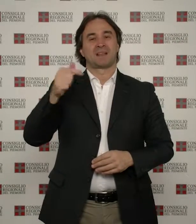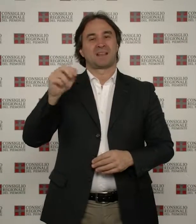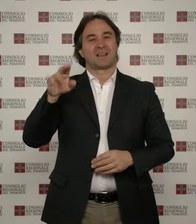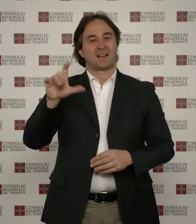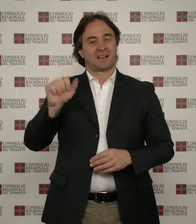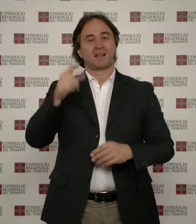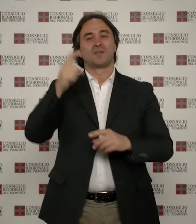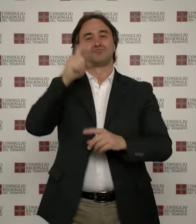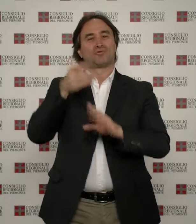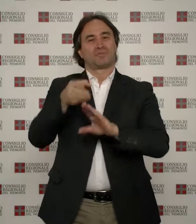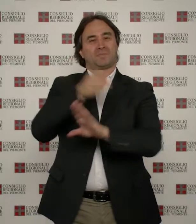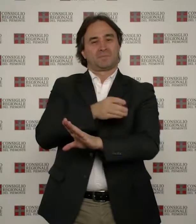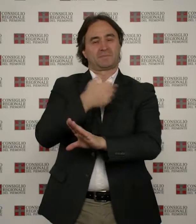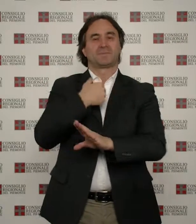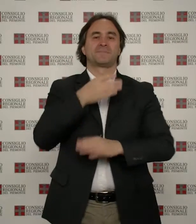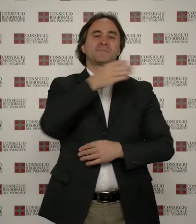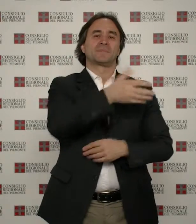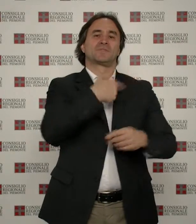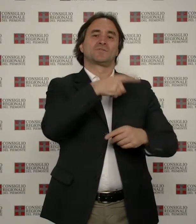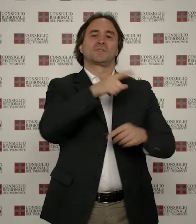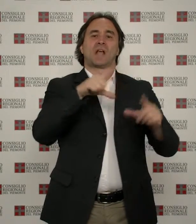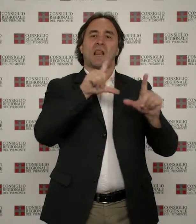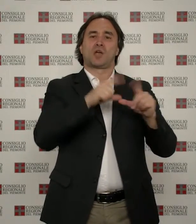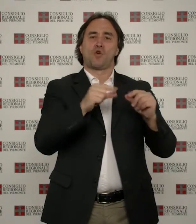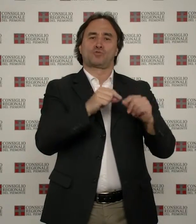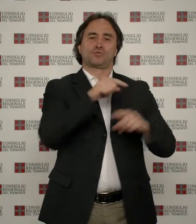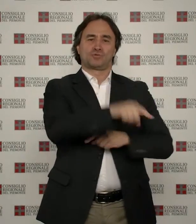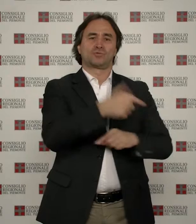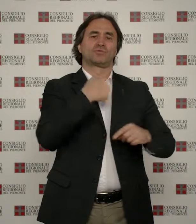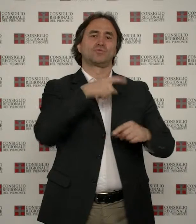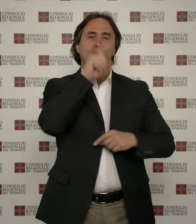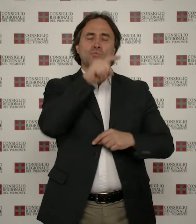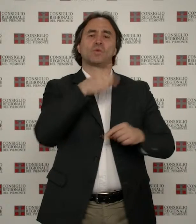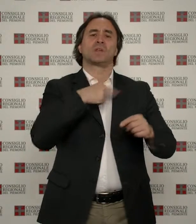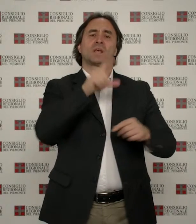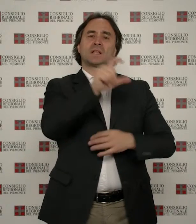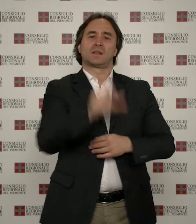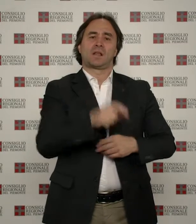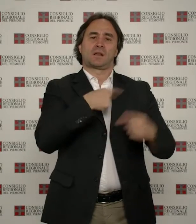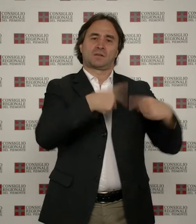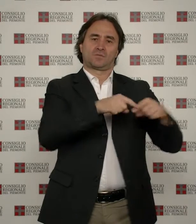giorno precedente all'Assemblea dell'Associazione Nazionale dei Comuni Italiani, ANCI.